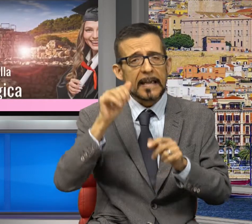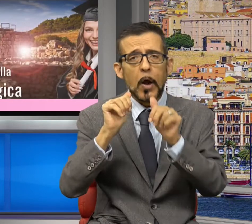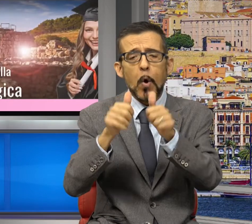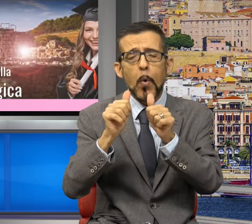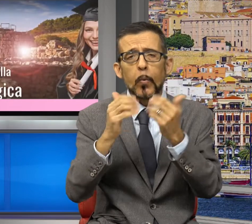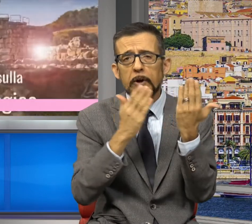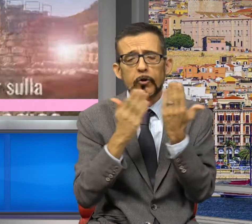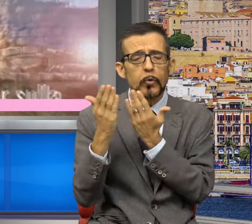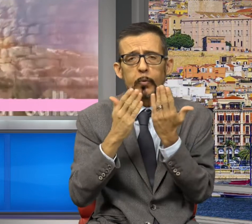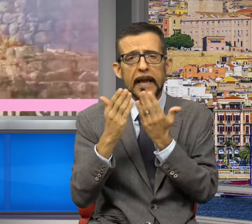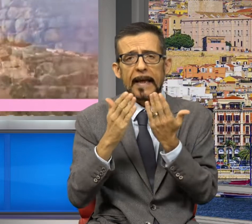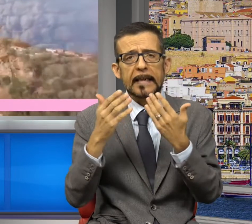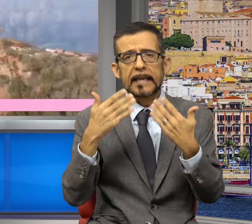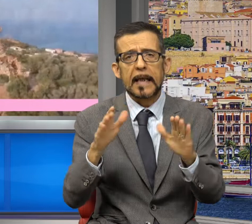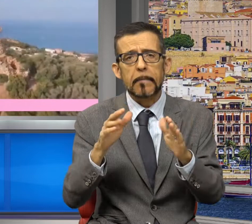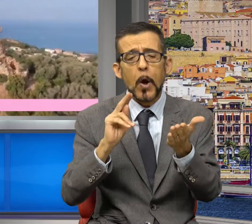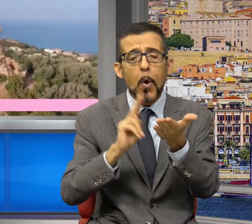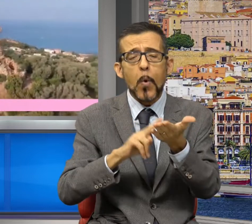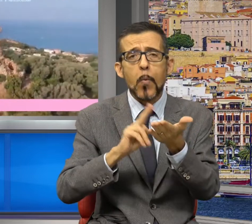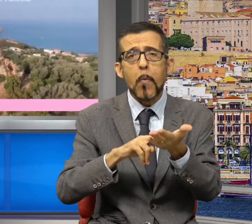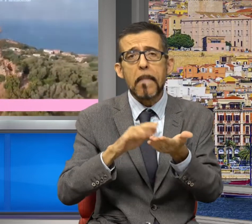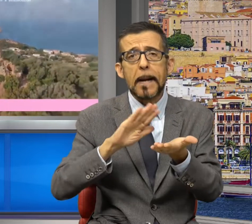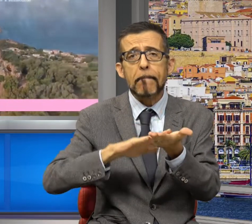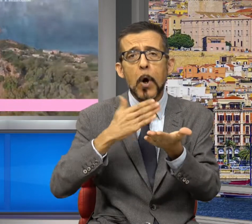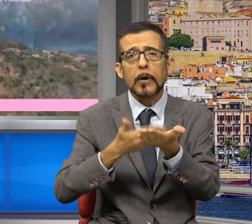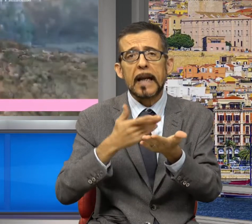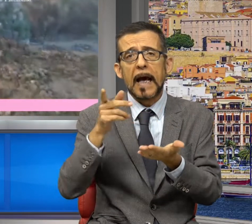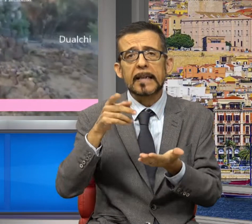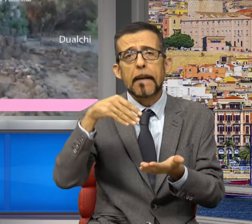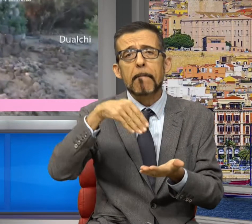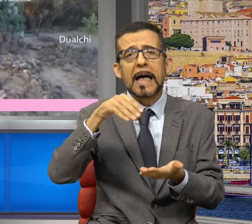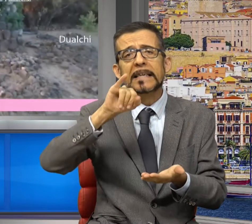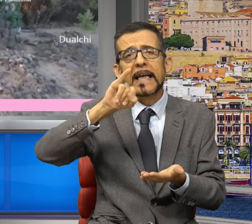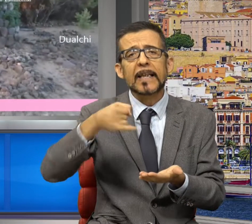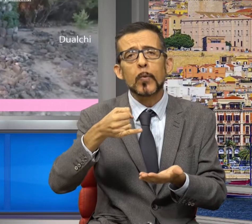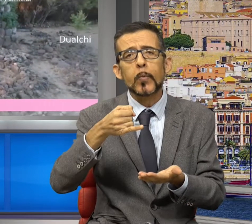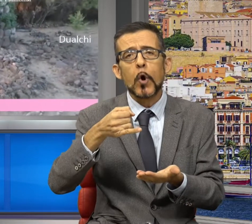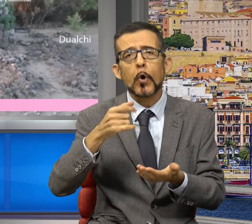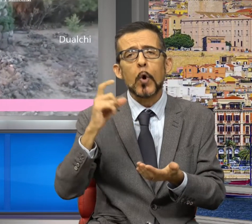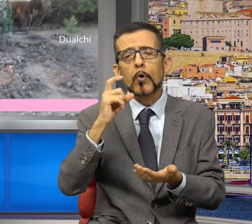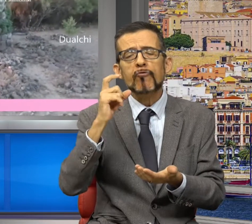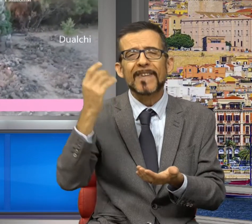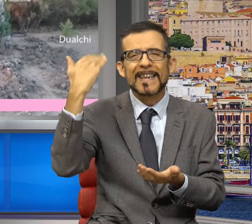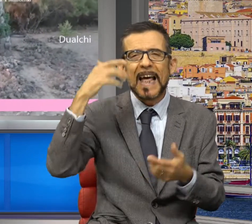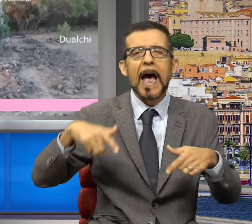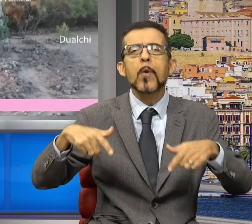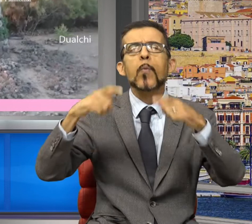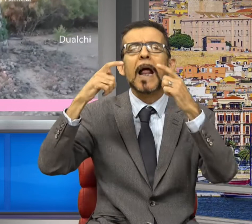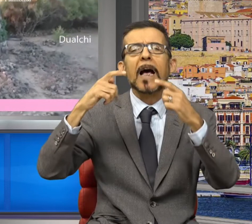numeri importanti dell'iniziativa denominata Master Junior sulla civiltà nuragica, dedicata agli studenti delle